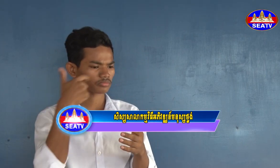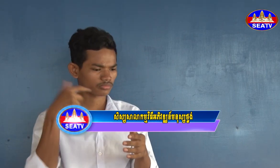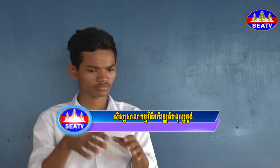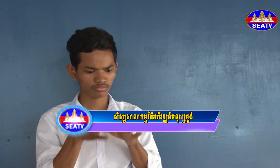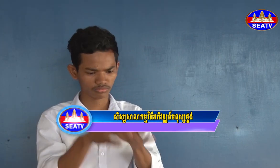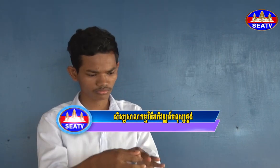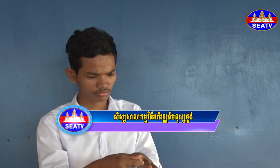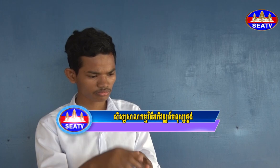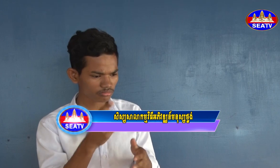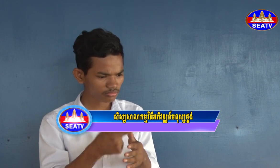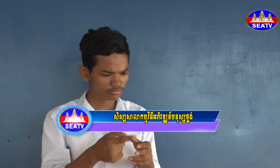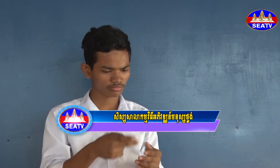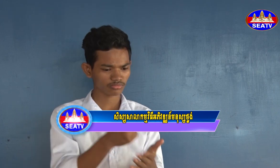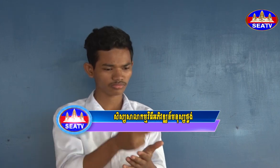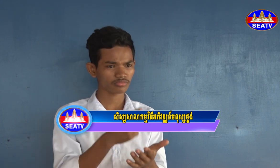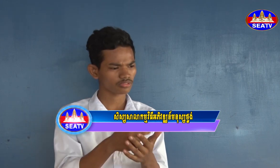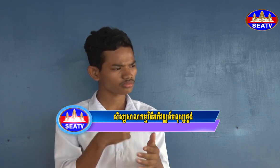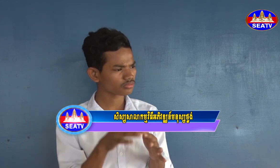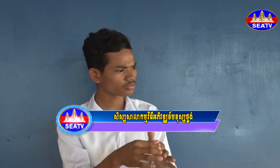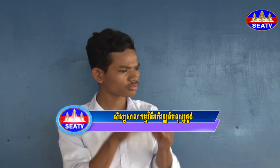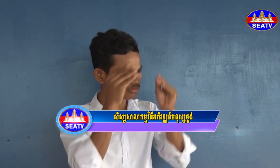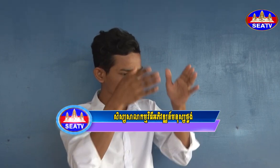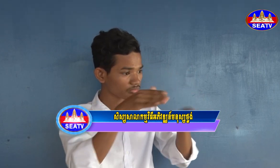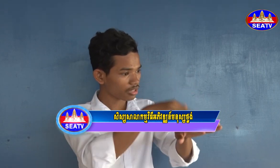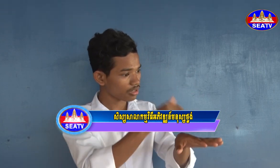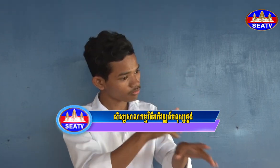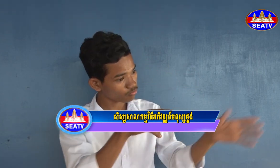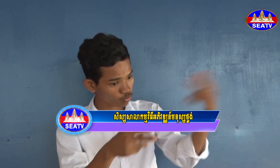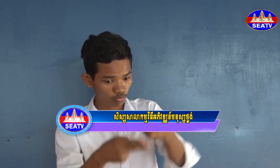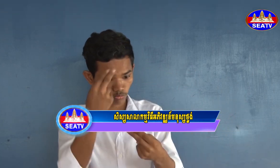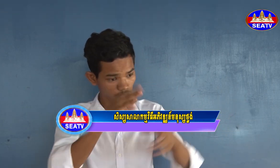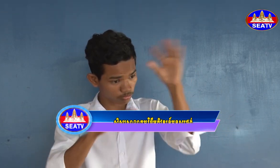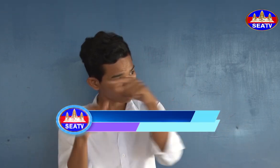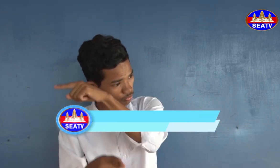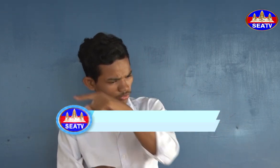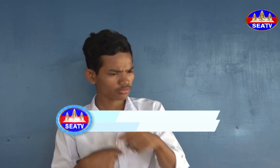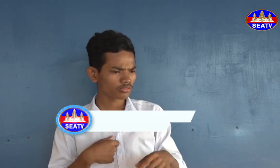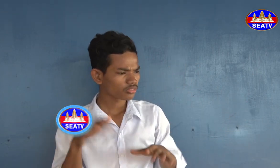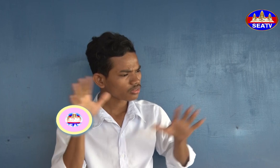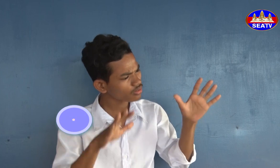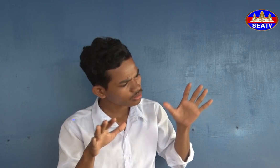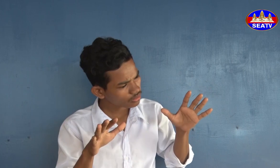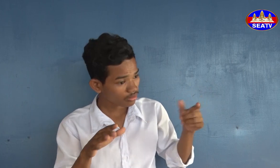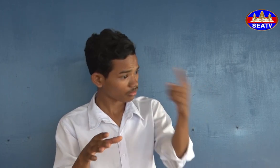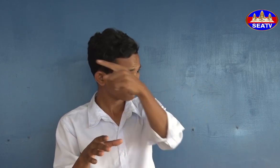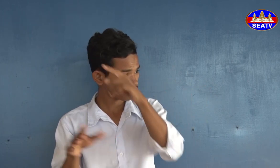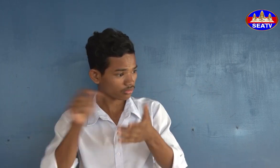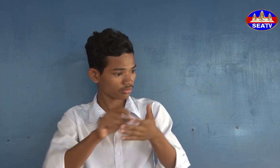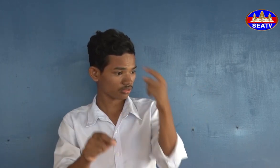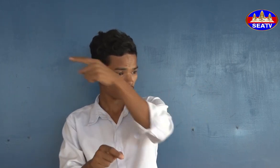ខ្ញុំអត់ដឹងថា DDP ហ្នឹងគេមានបរិញ្ញាបត្រអីដល់ហើយខ្ញុំបាត់បានចូលមានពេលប្រាប់ខ្ញុំថានៅទីនេះគេមានបរិញ្ញាបត្រស